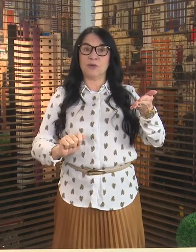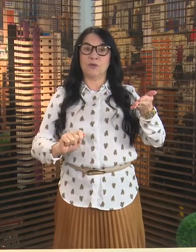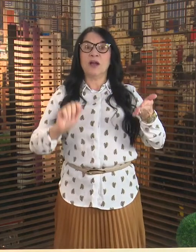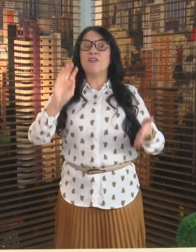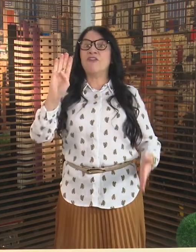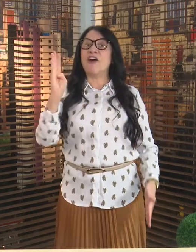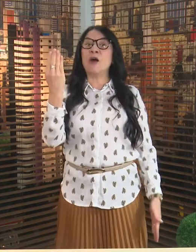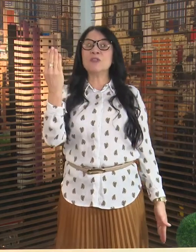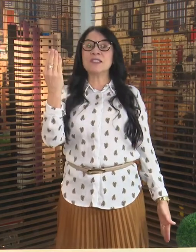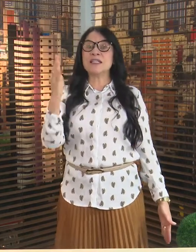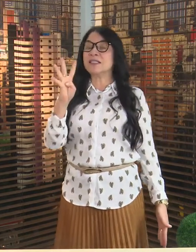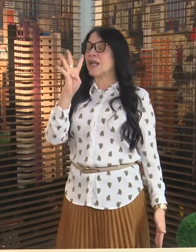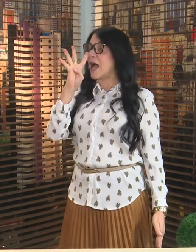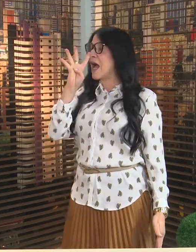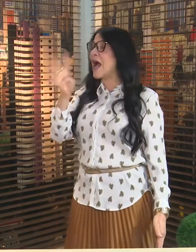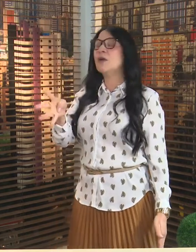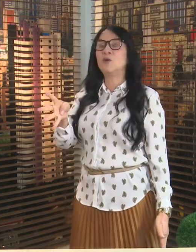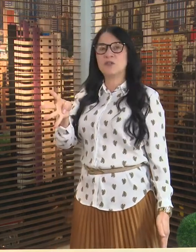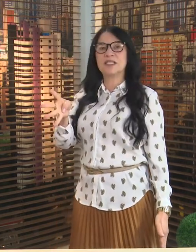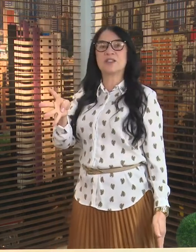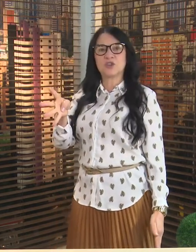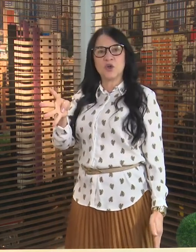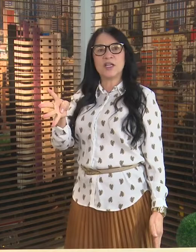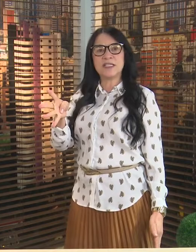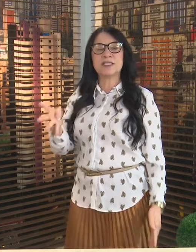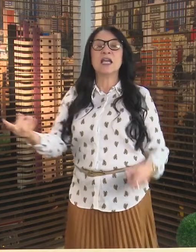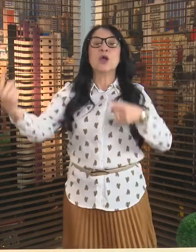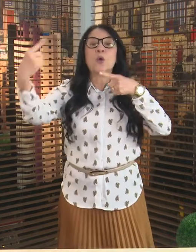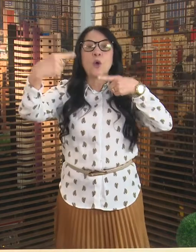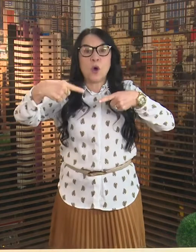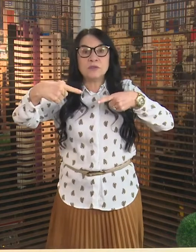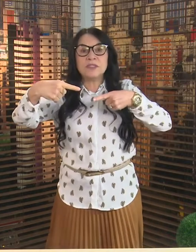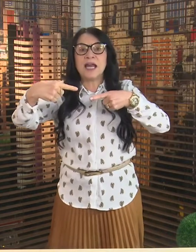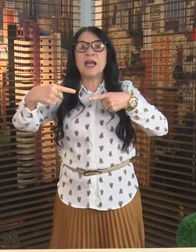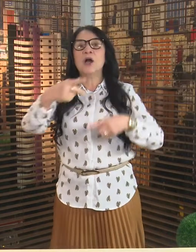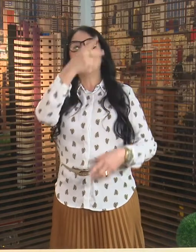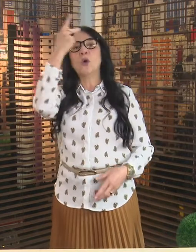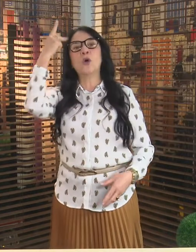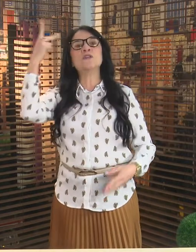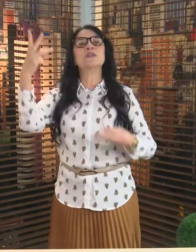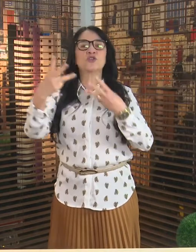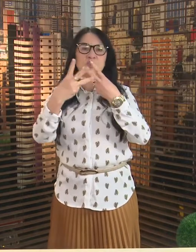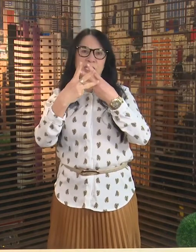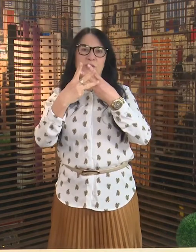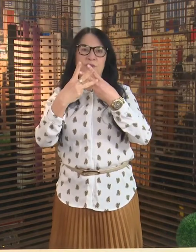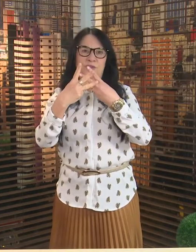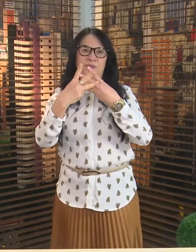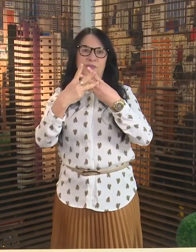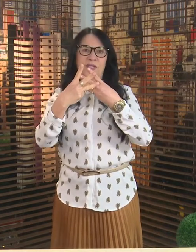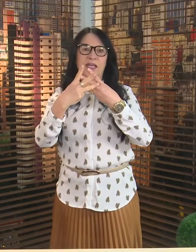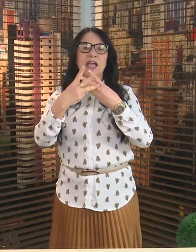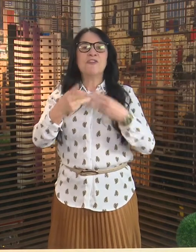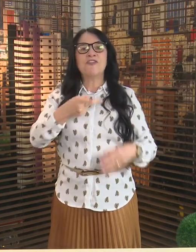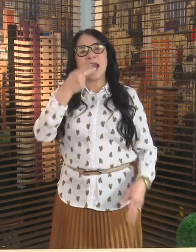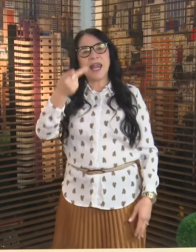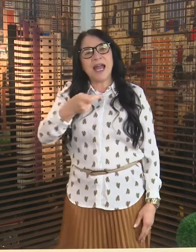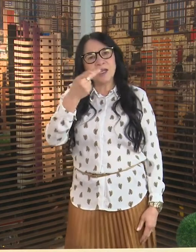Escreveram falsas acusações contra os judeus.